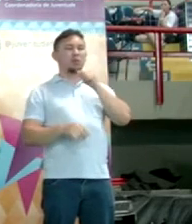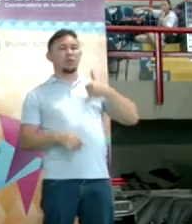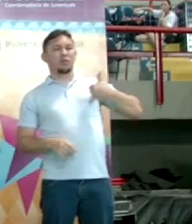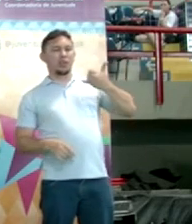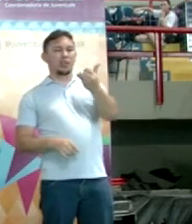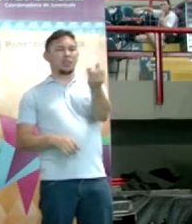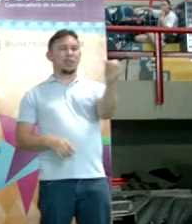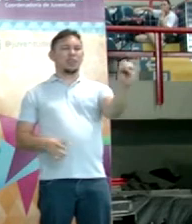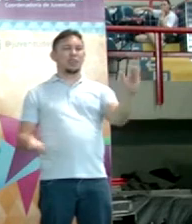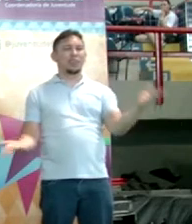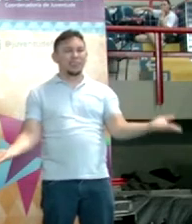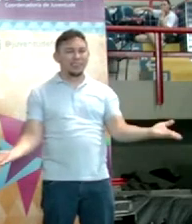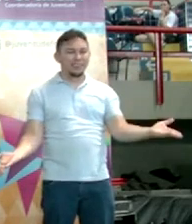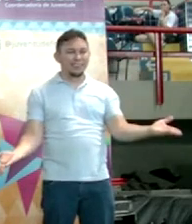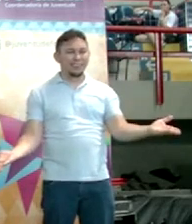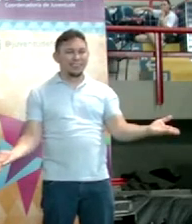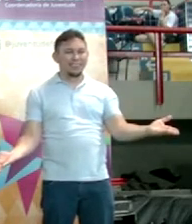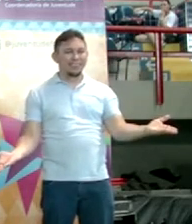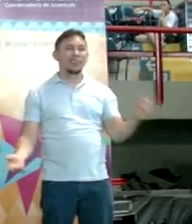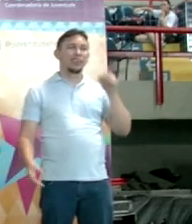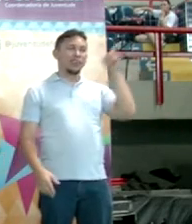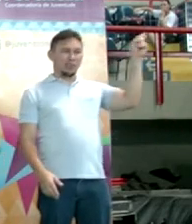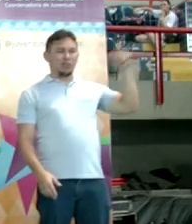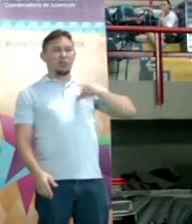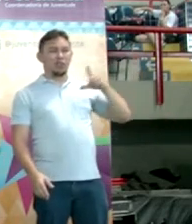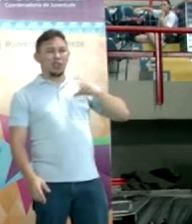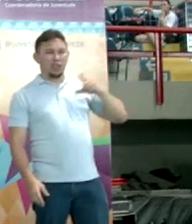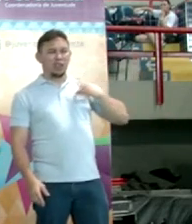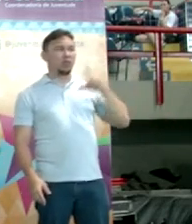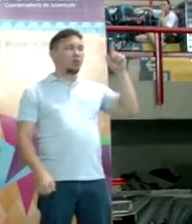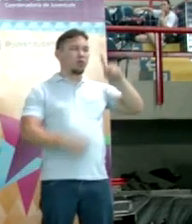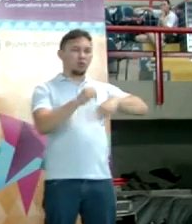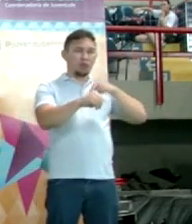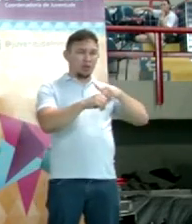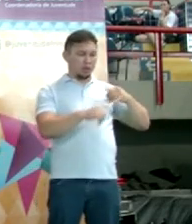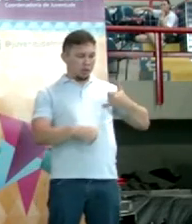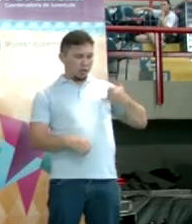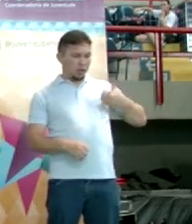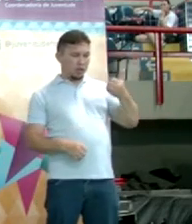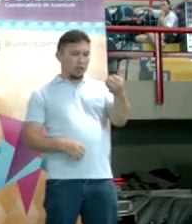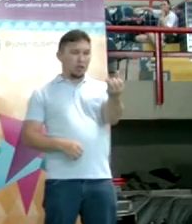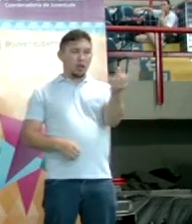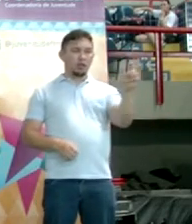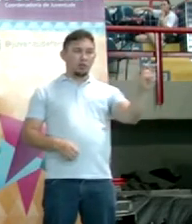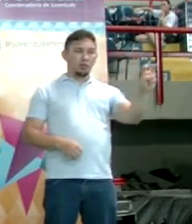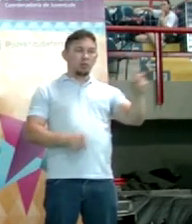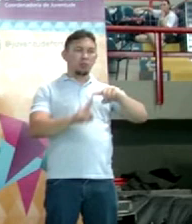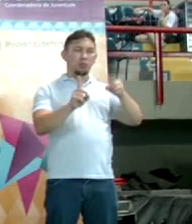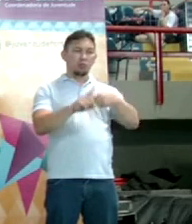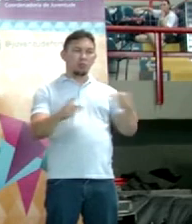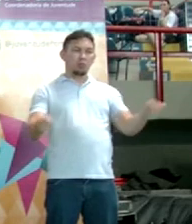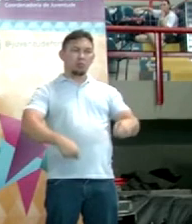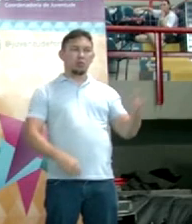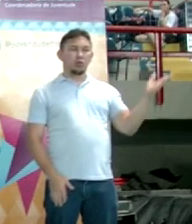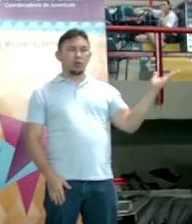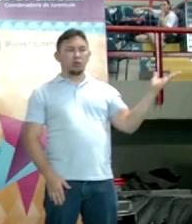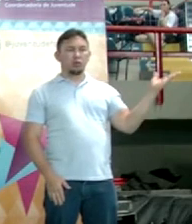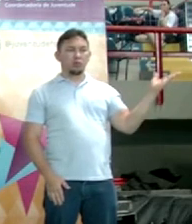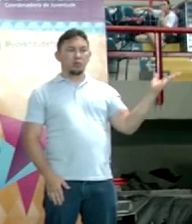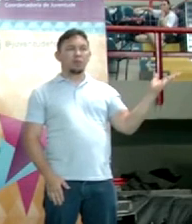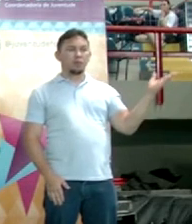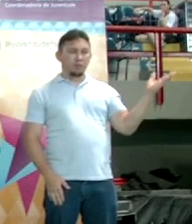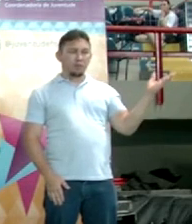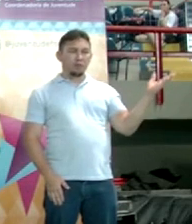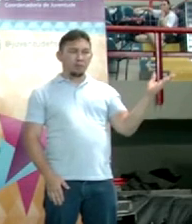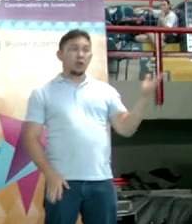anos. Né, teve um caso de uma romena com 65 anos, ela conseguiu ter um filho. Entendeu?